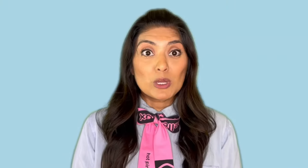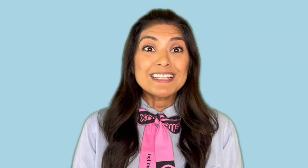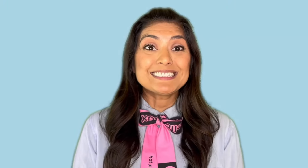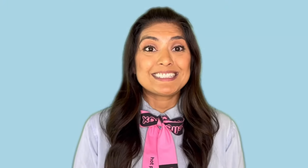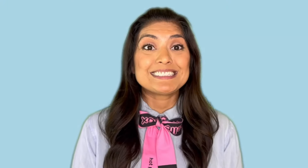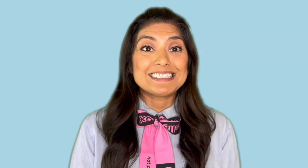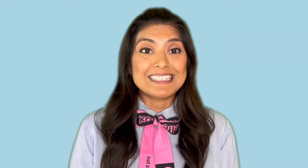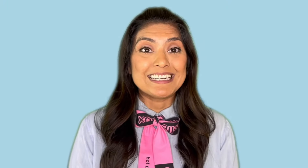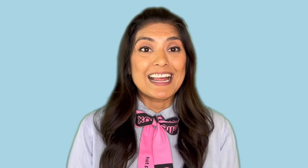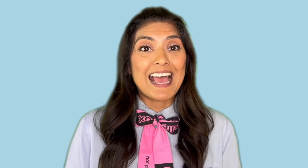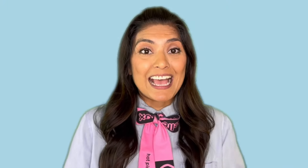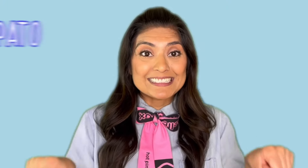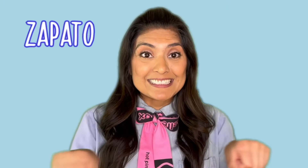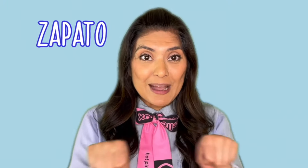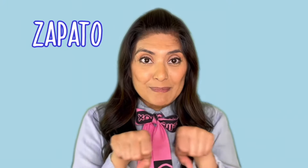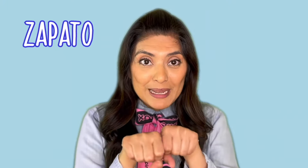¿Puedes decir zapato?